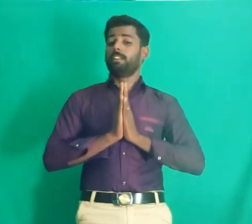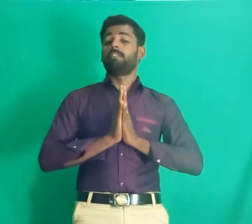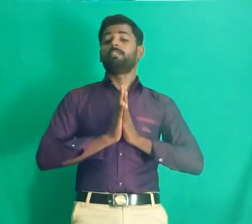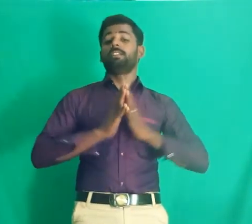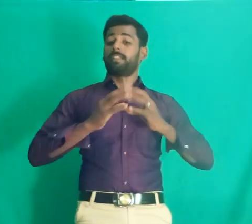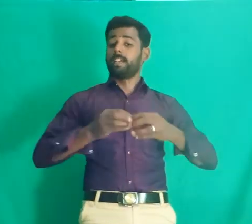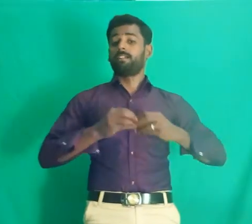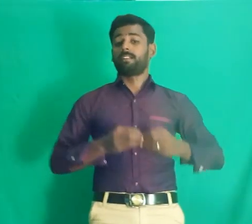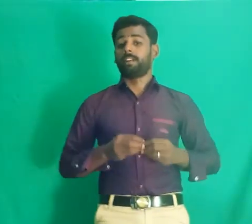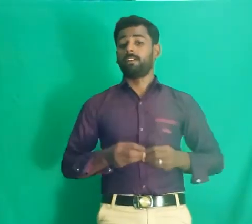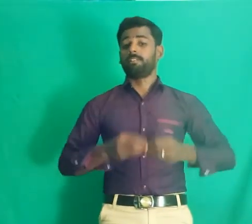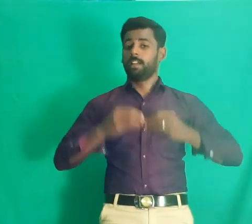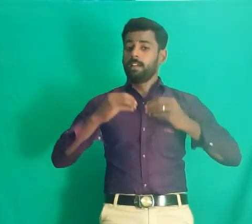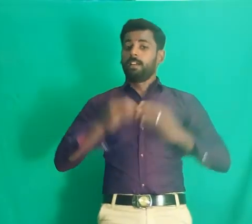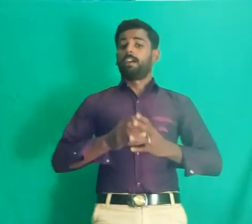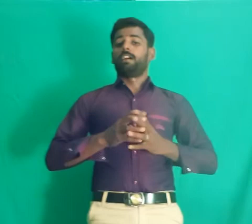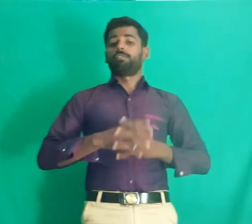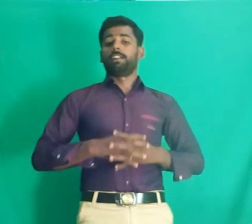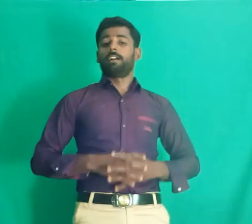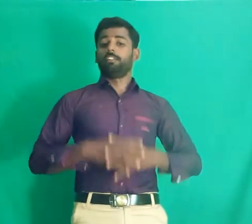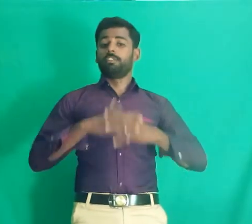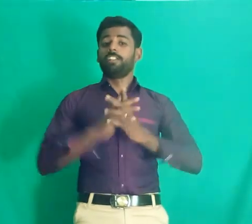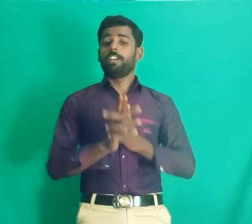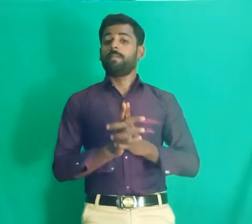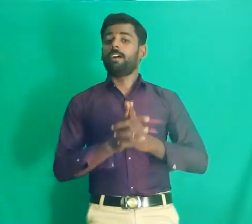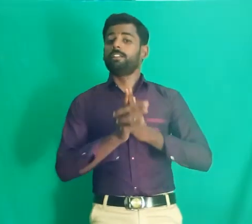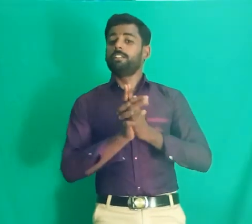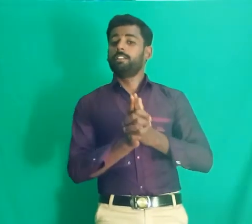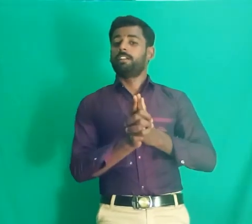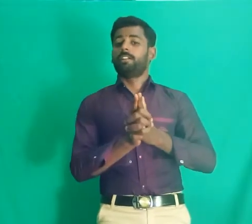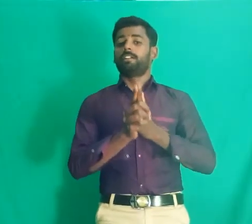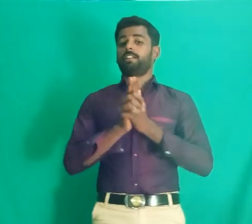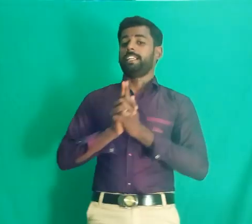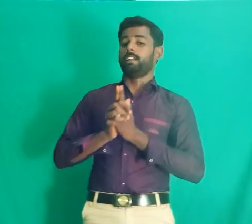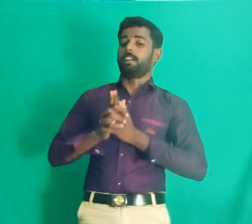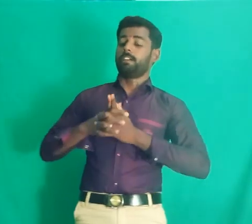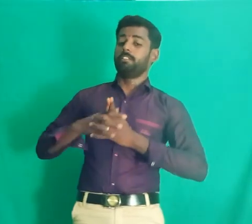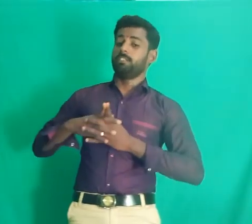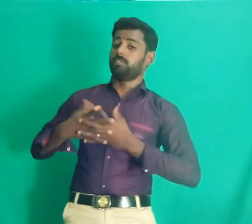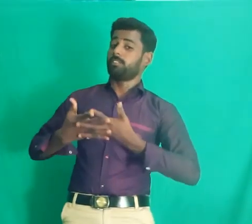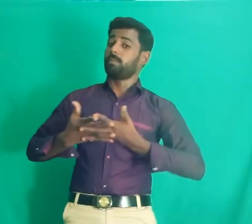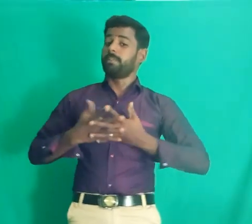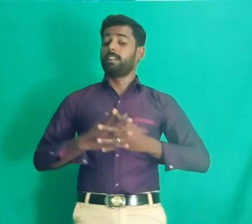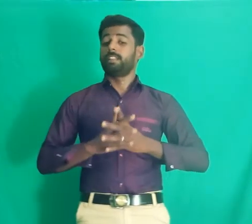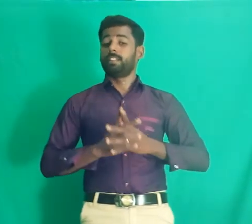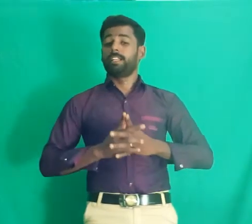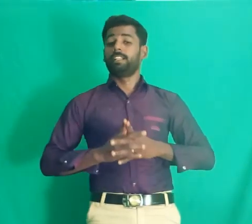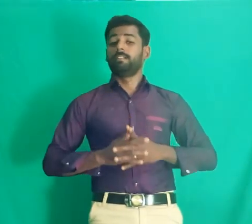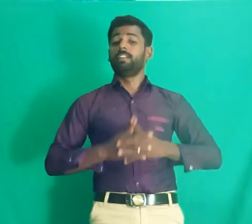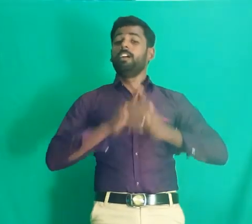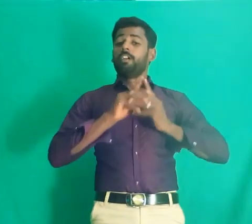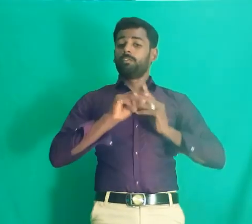கூப்கிறார்சியாடுதன்arb enormeகிற இந்த விசுவாசமா magistolesome நட்டு residுமா தமில்